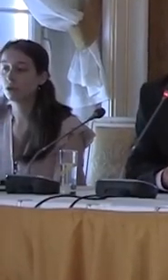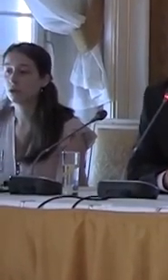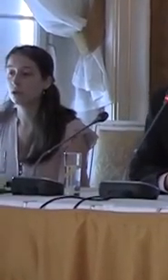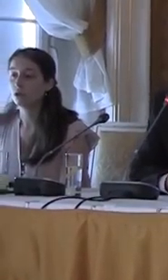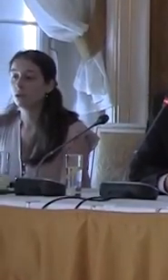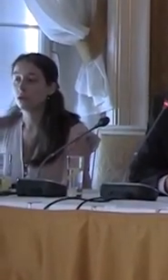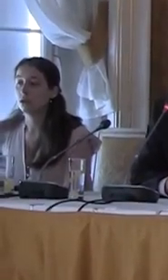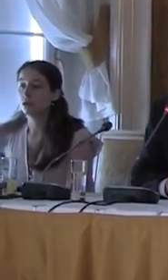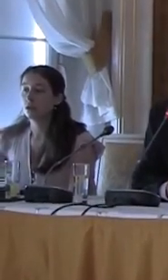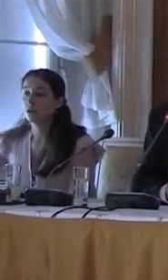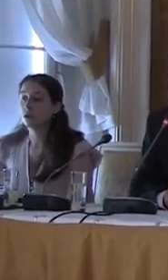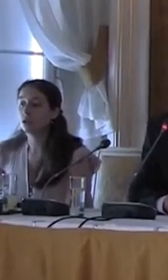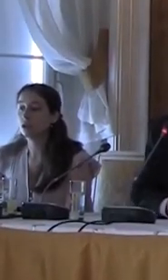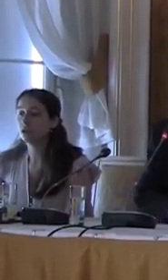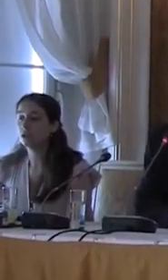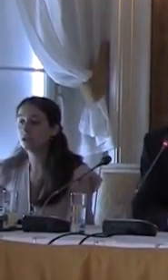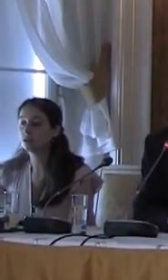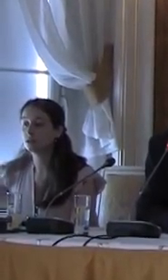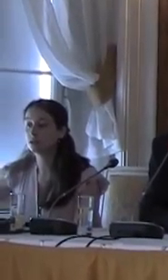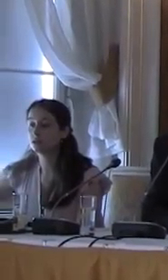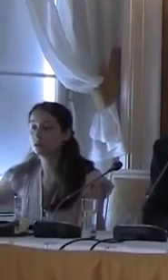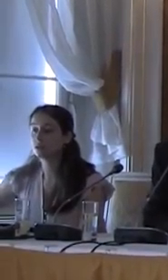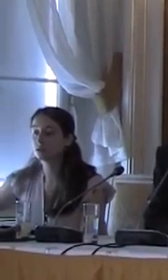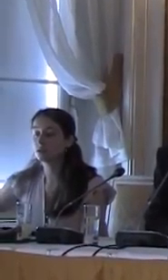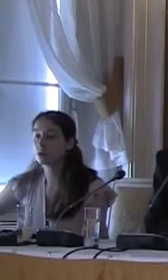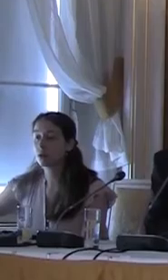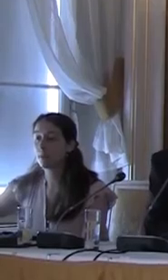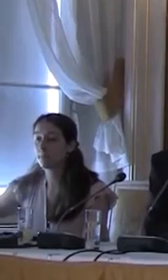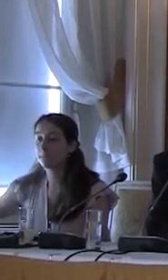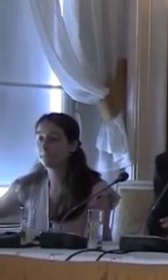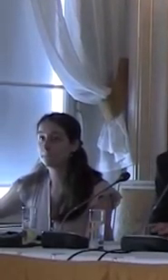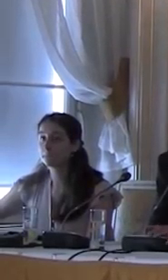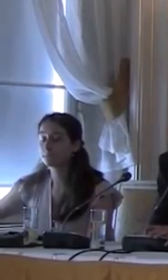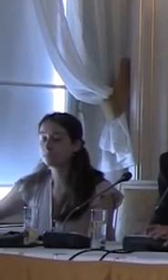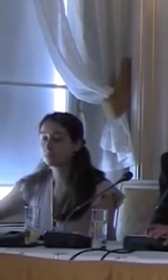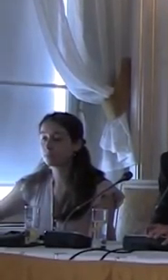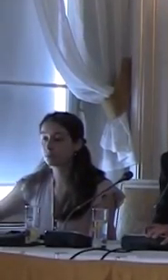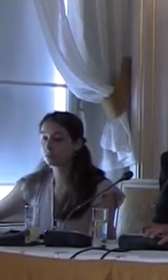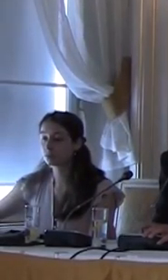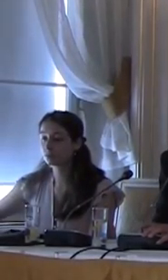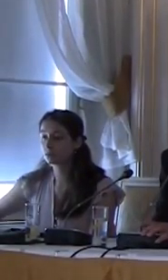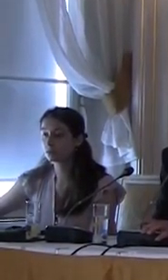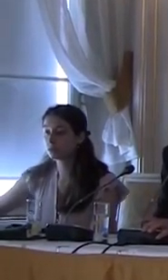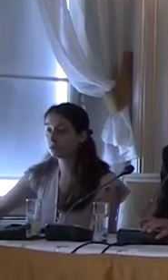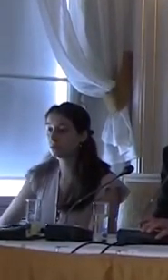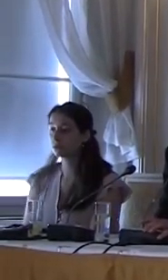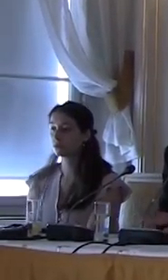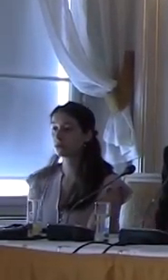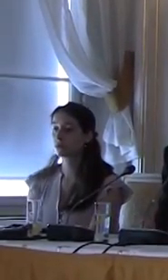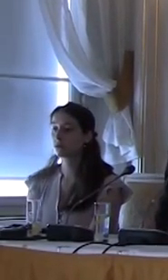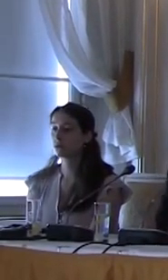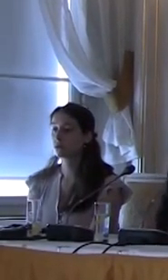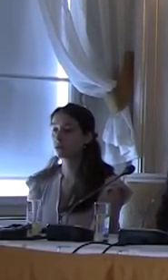Ten celý projekt byl koncipován i na základě tedy vlastně zadání ministerstva školství, že řešil vlastně tři takové